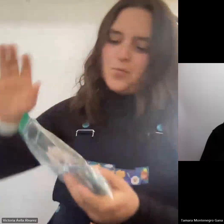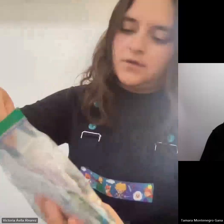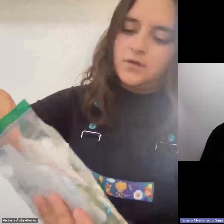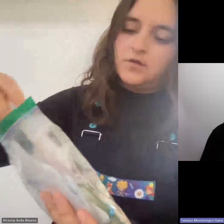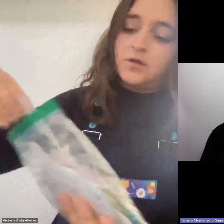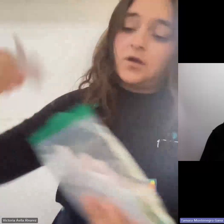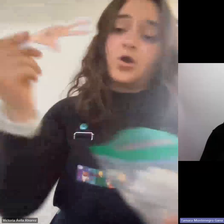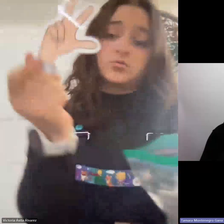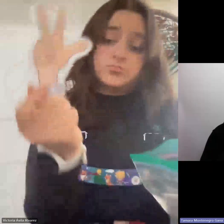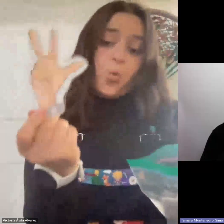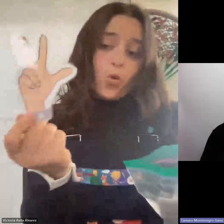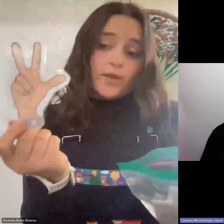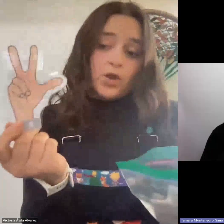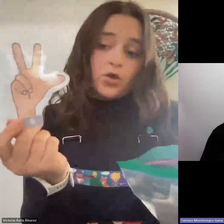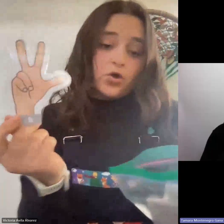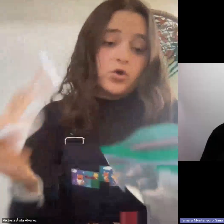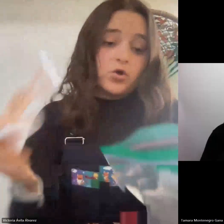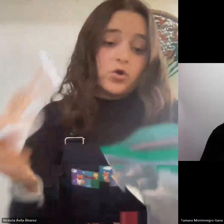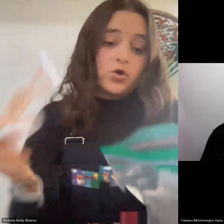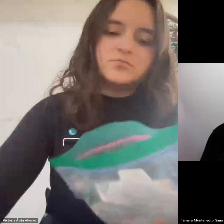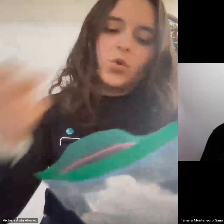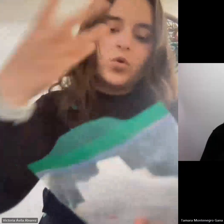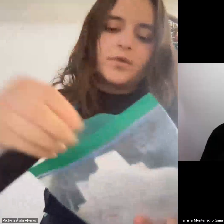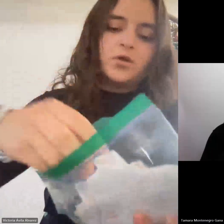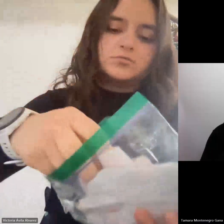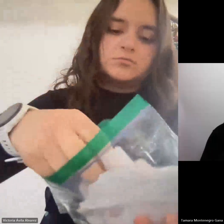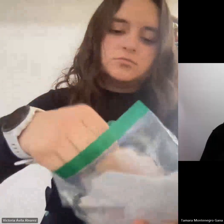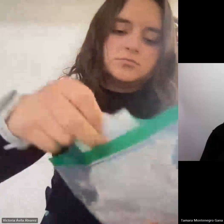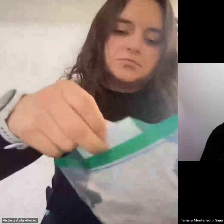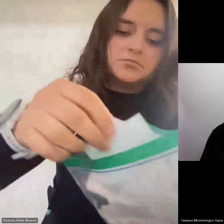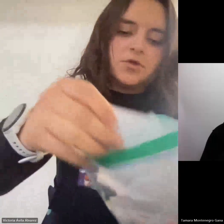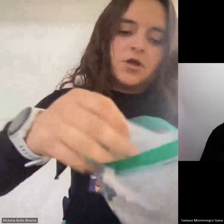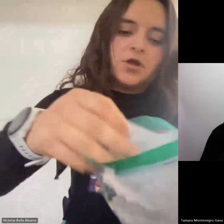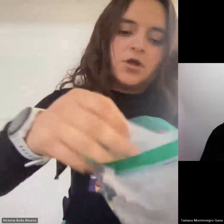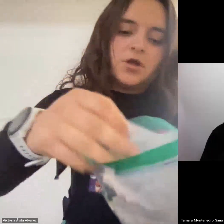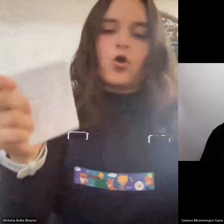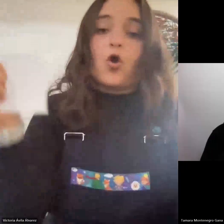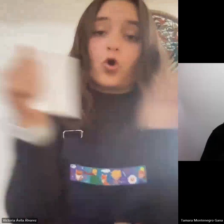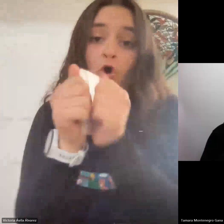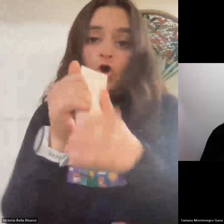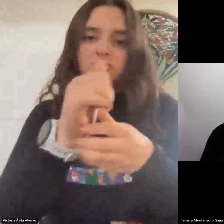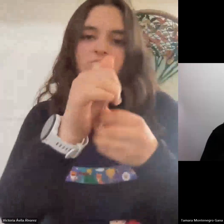A través de juegos ¿cuál? también. No solamente enseñar vocabulario, sino que a través de juegos.